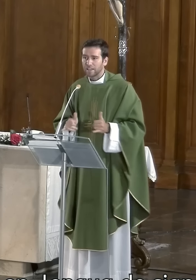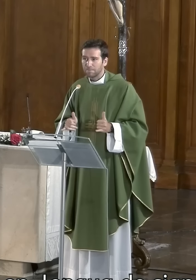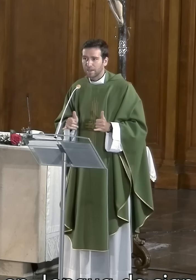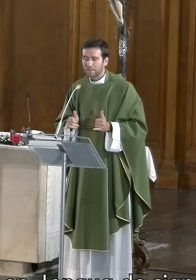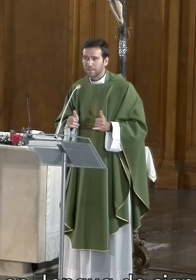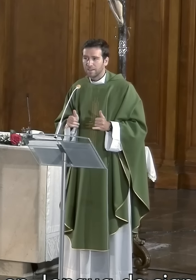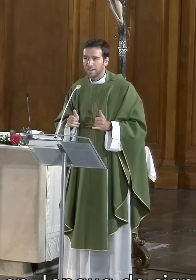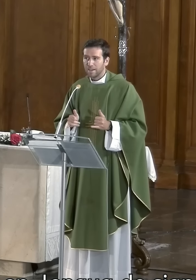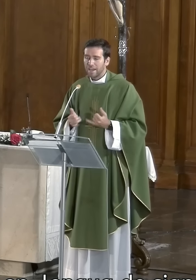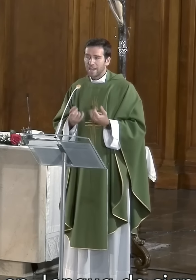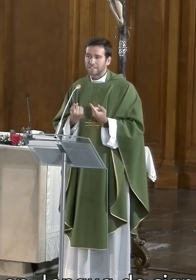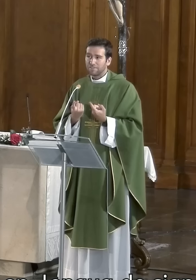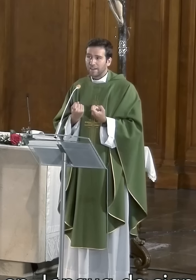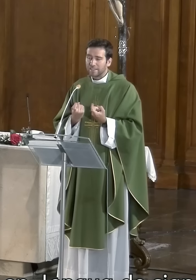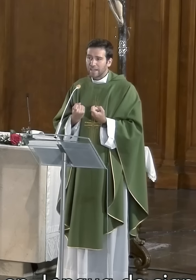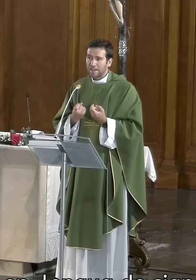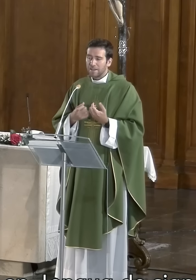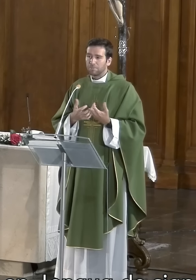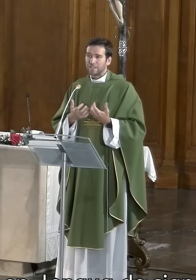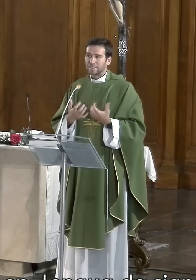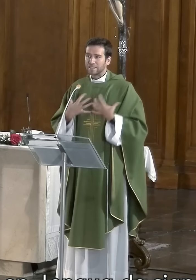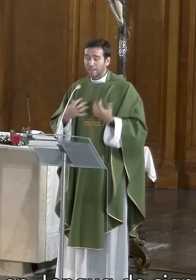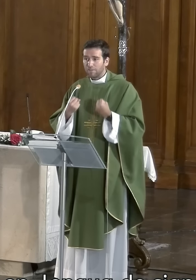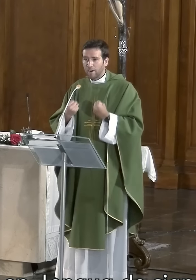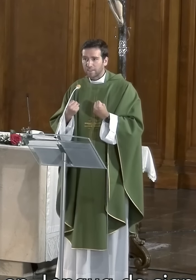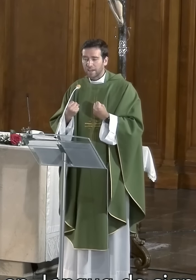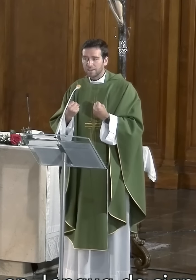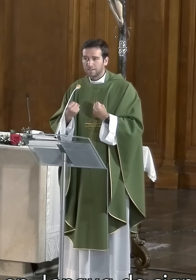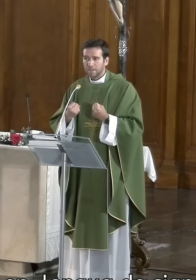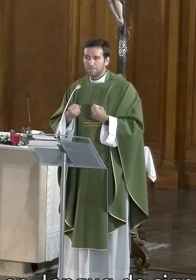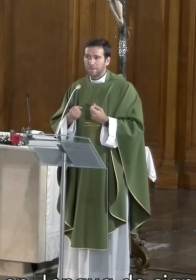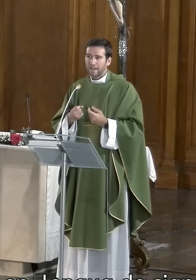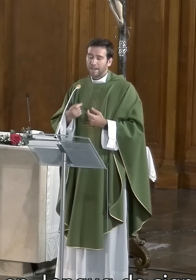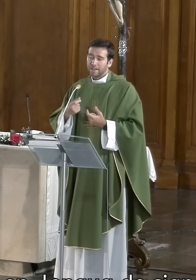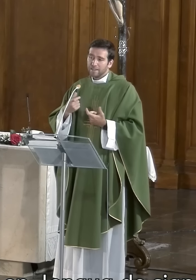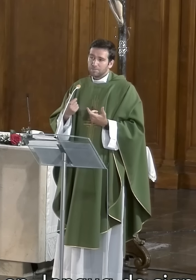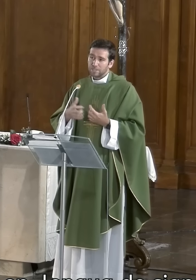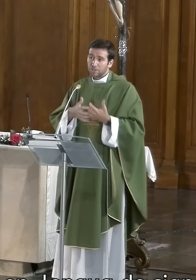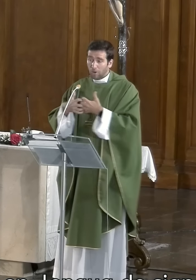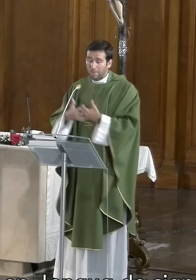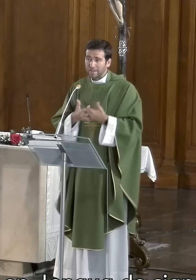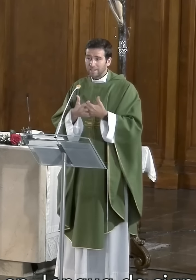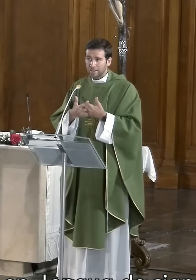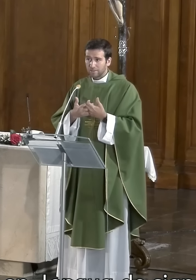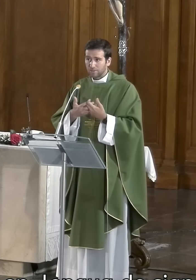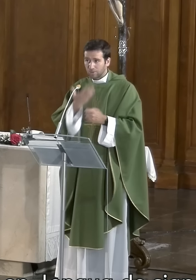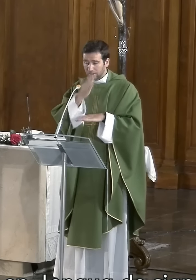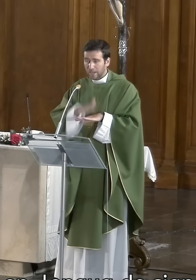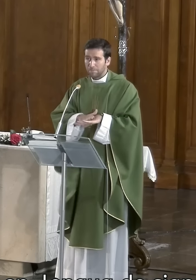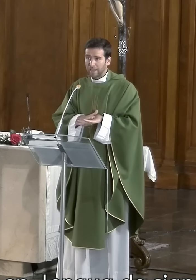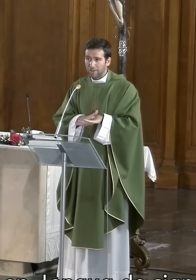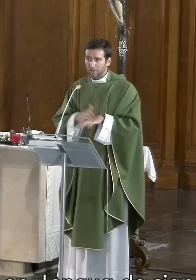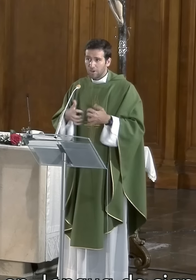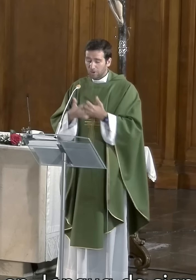paz, esa falta, pues, de fuerza para, pues, combatir contra el pecado,